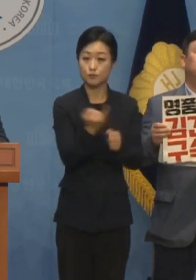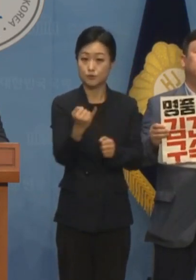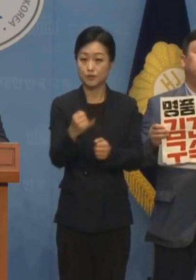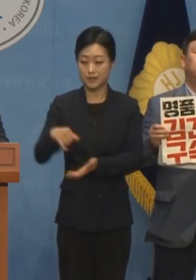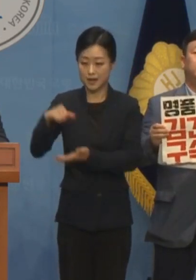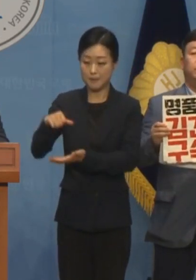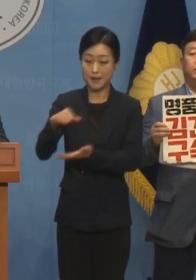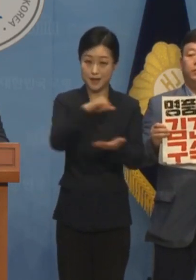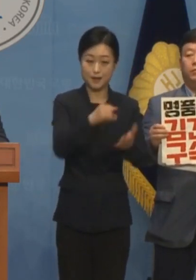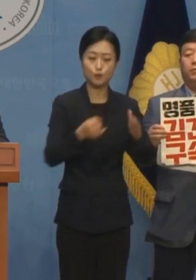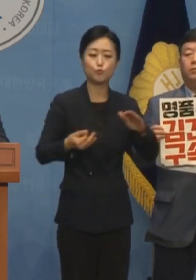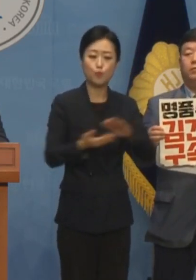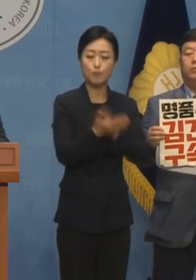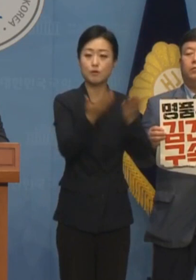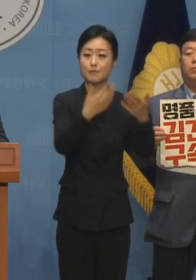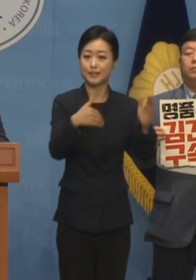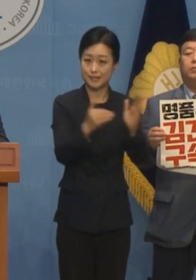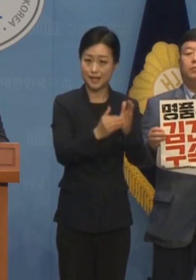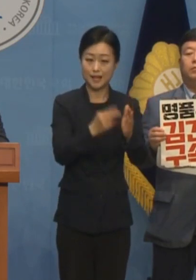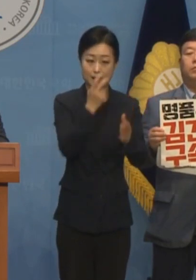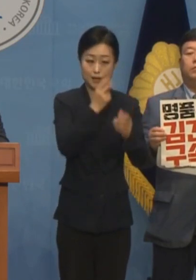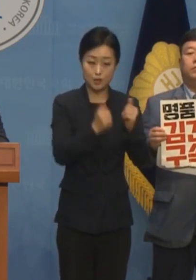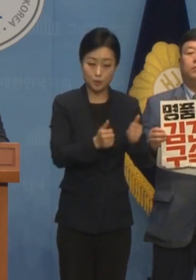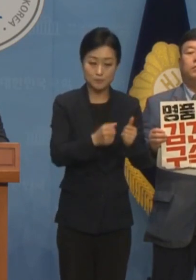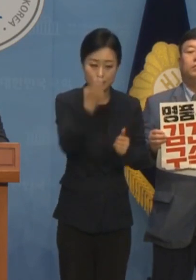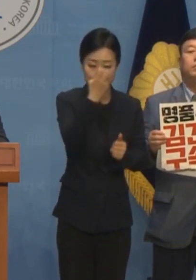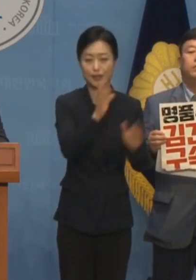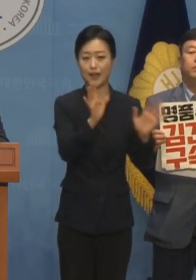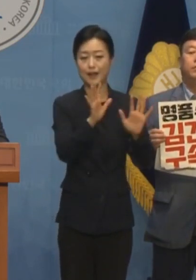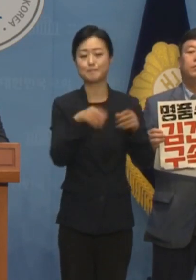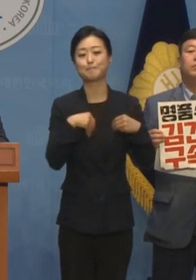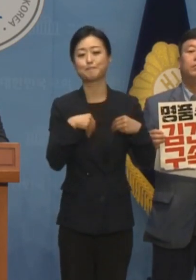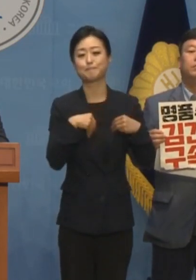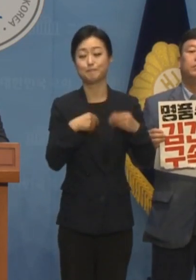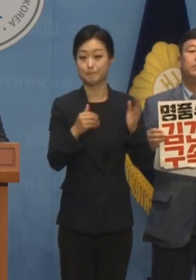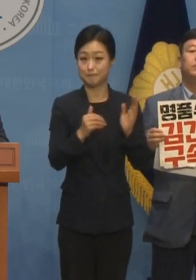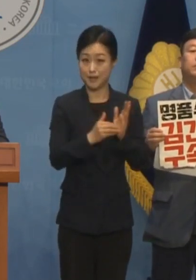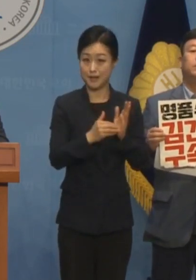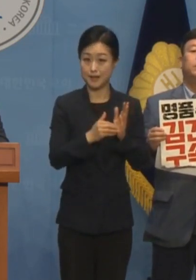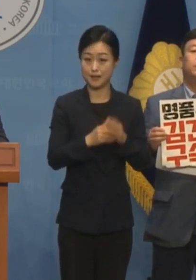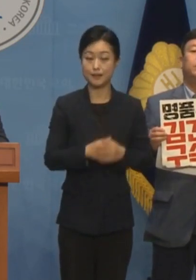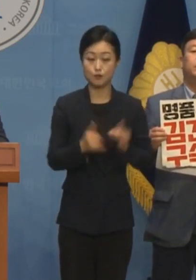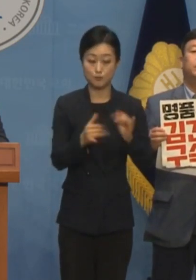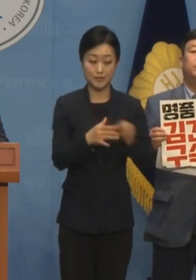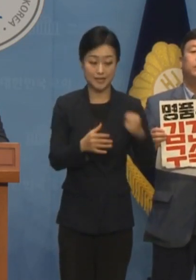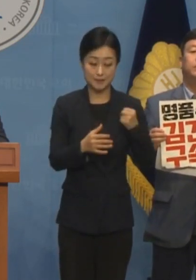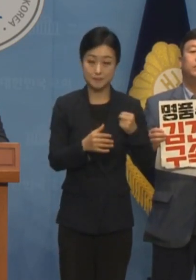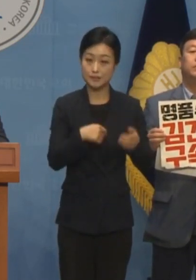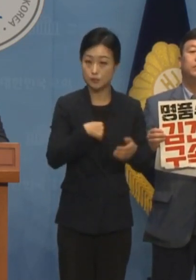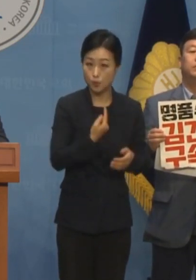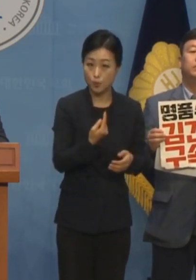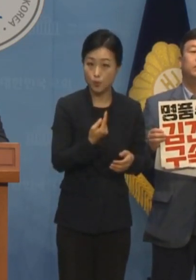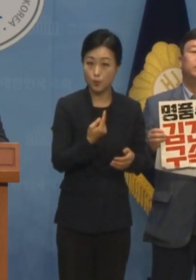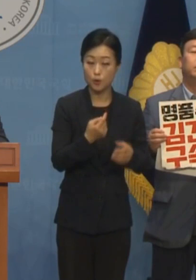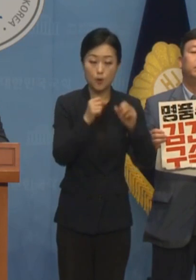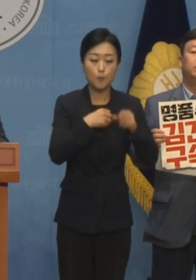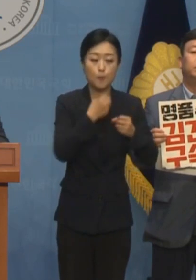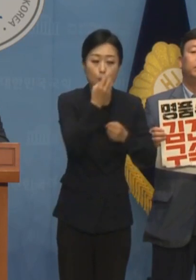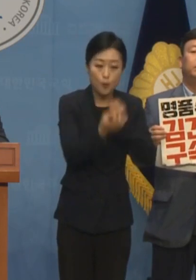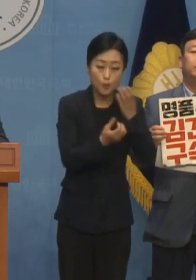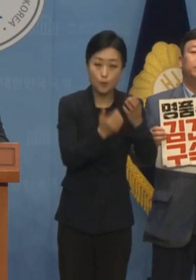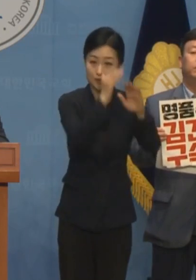것이고 정치검사는 수사에 손을 놓고 있다는 것입니다. 국힘 측에서 스스로 폭로하고